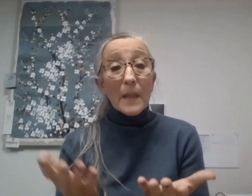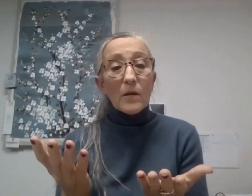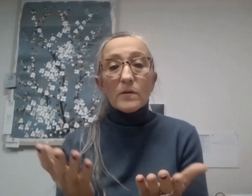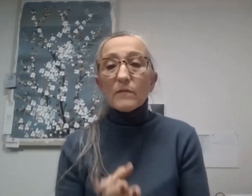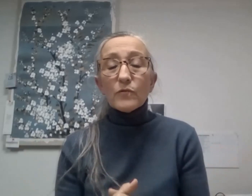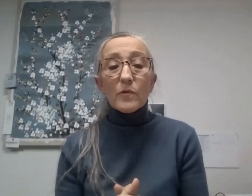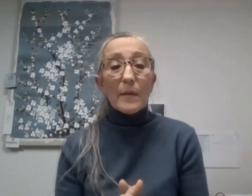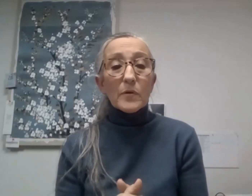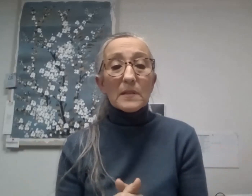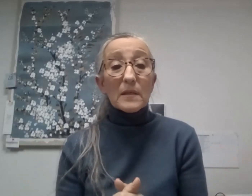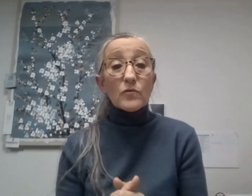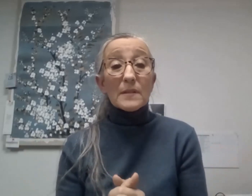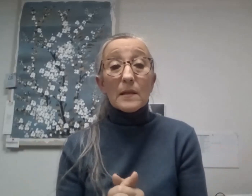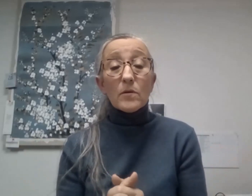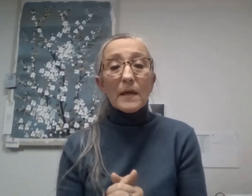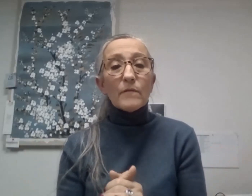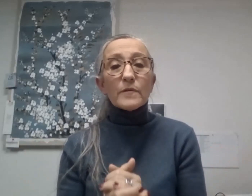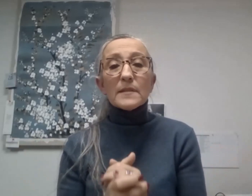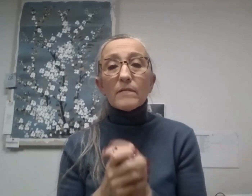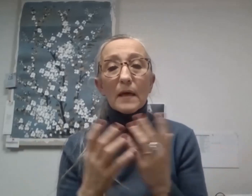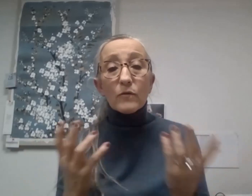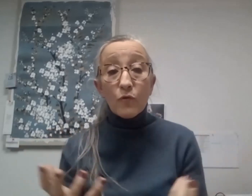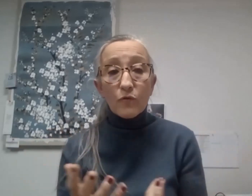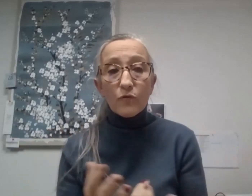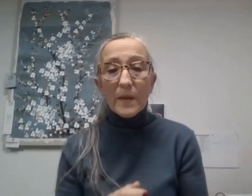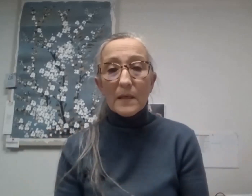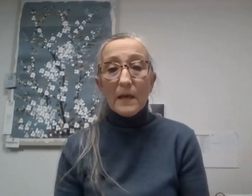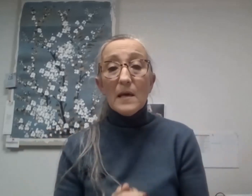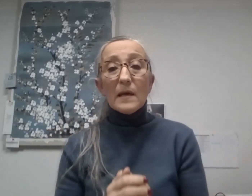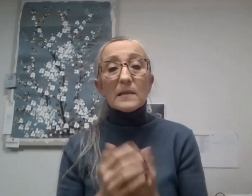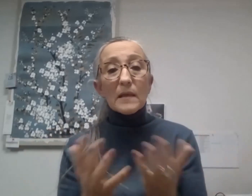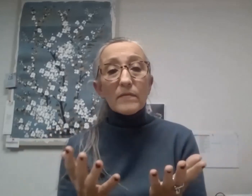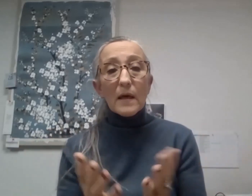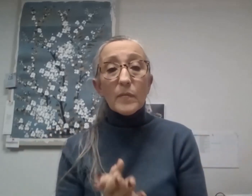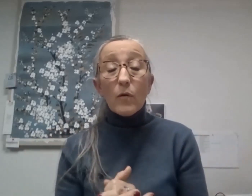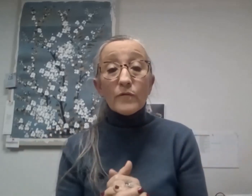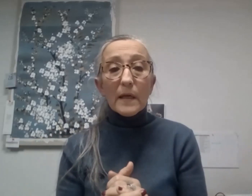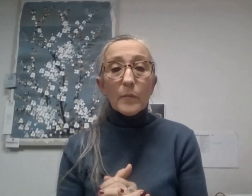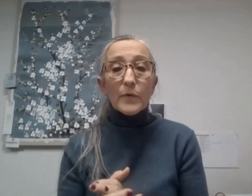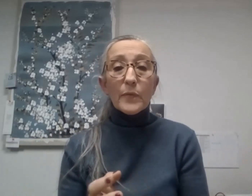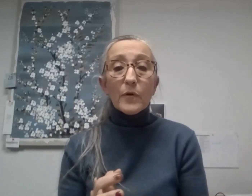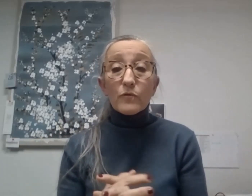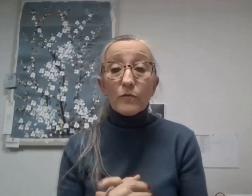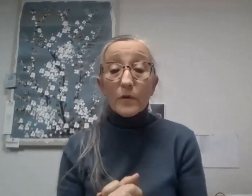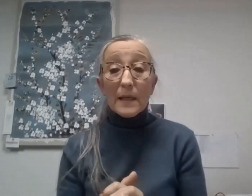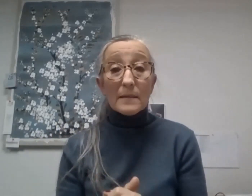donner. Lancez-vous dans l'apprentissage de cette langue. Elle vous servira de toute manière. Elle servira eh bien, à ouvrir